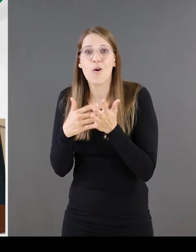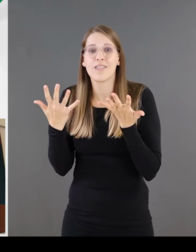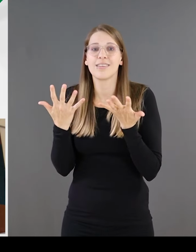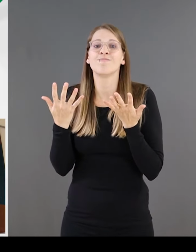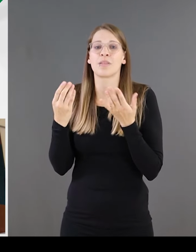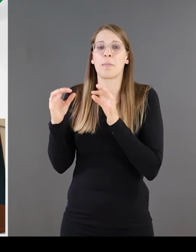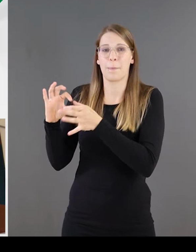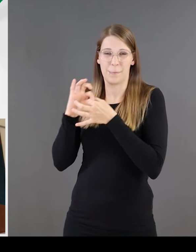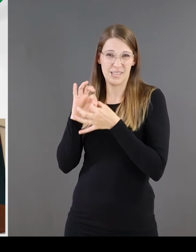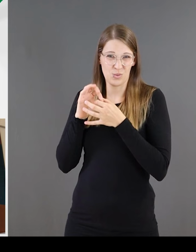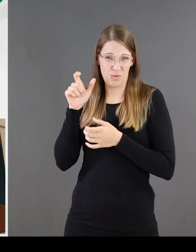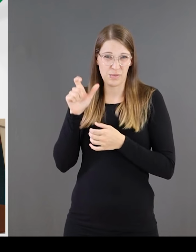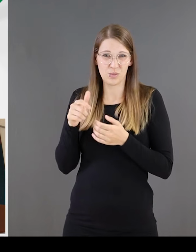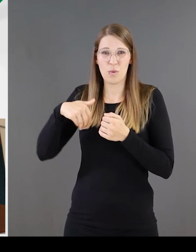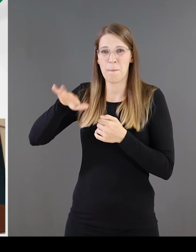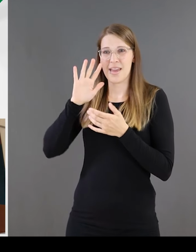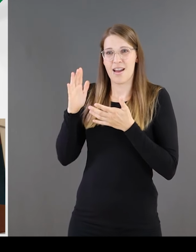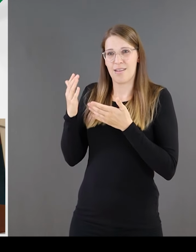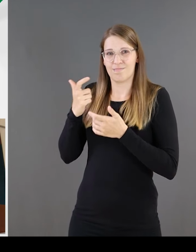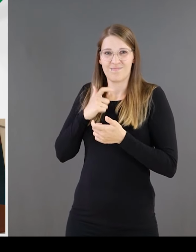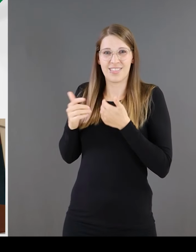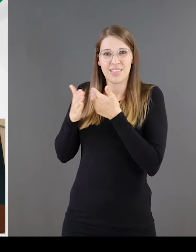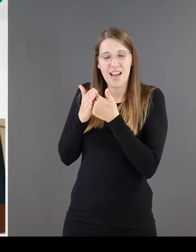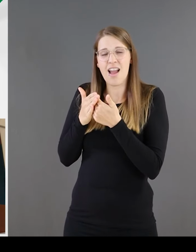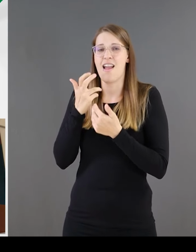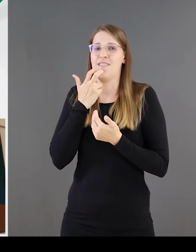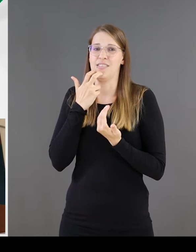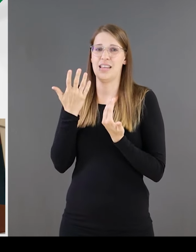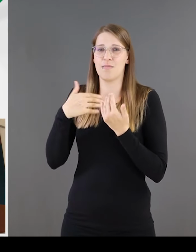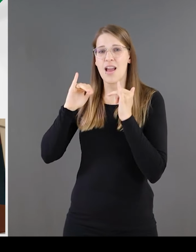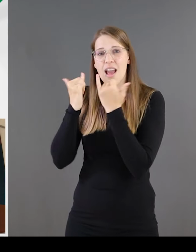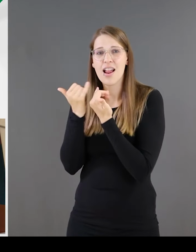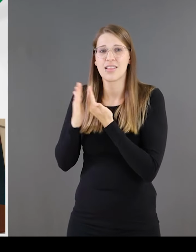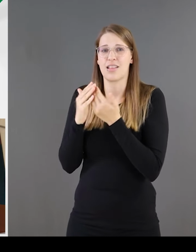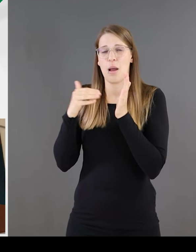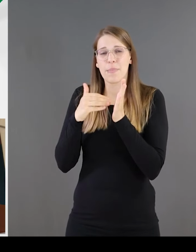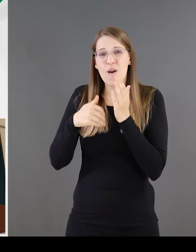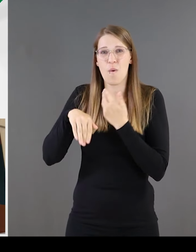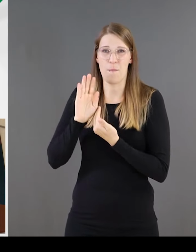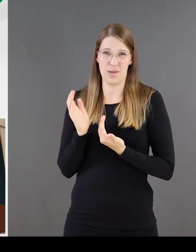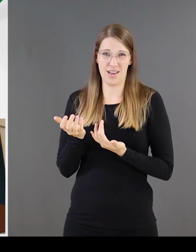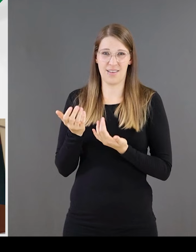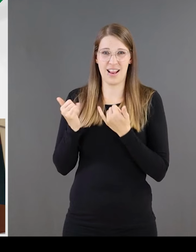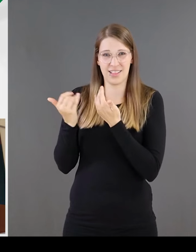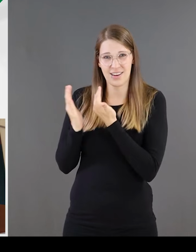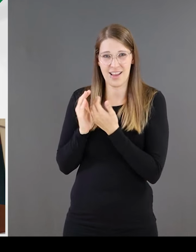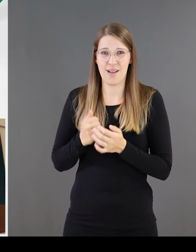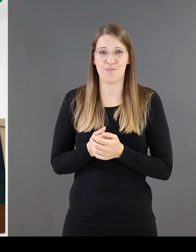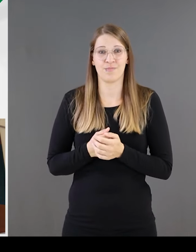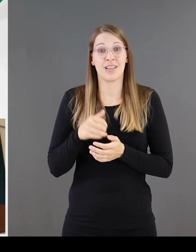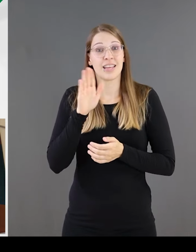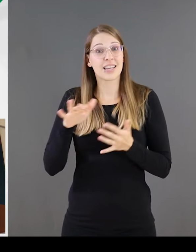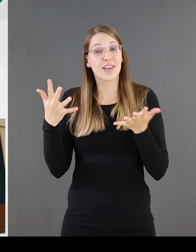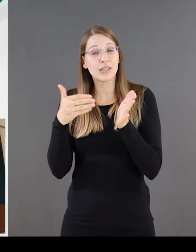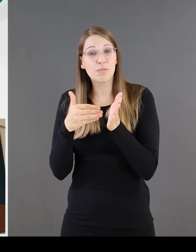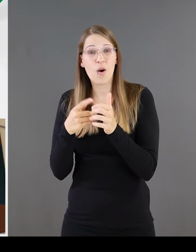Zuneigung und Nähe von den Eltern wollen. Was Kinder brauchen, wenn sie einfach ihre Gefühle so stark zeigen, ist, dass